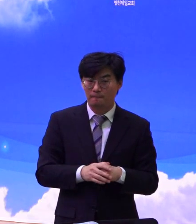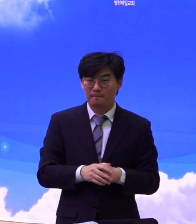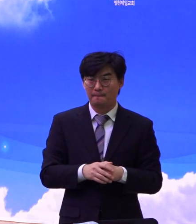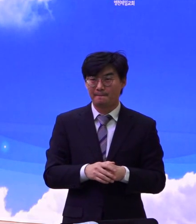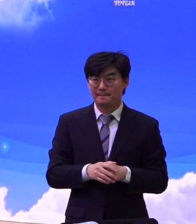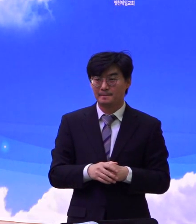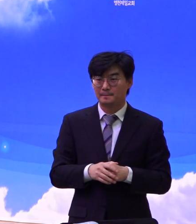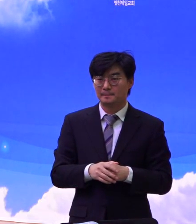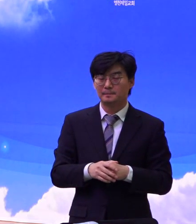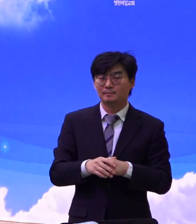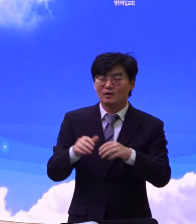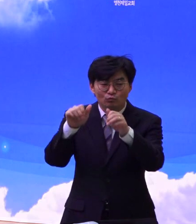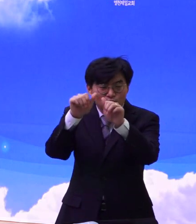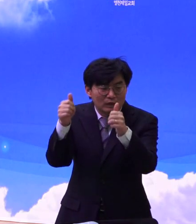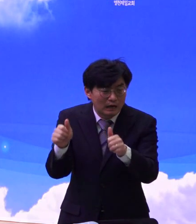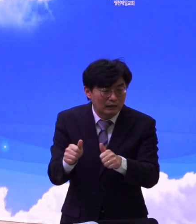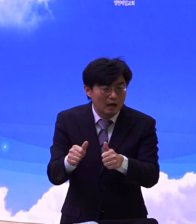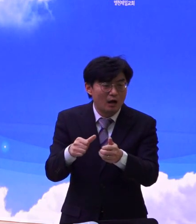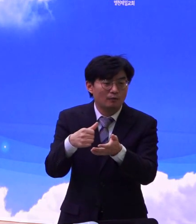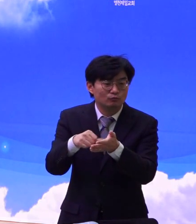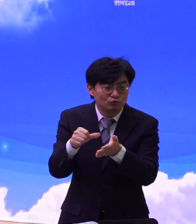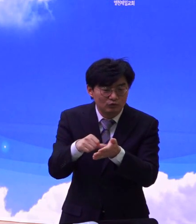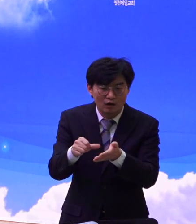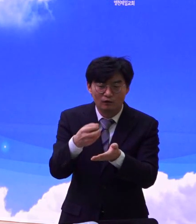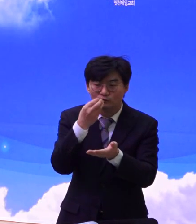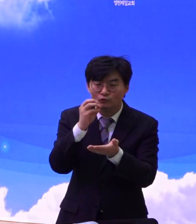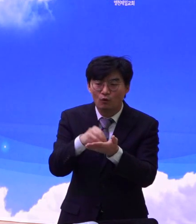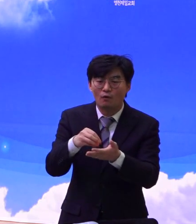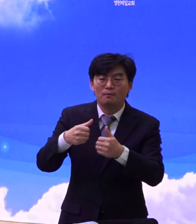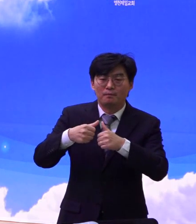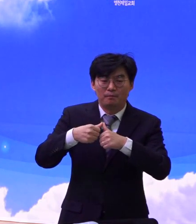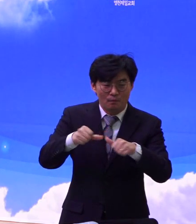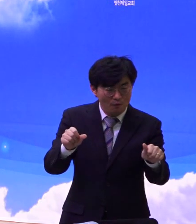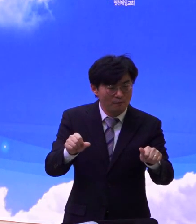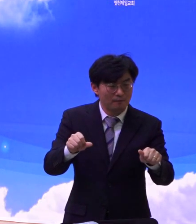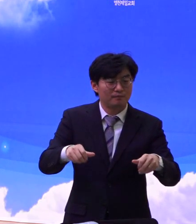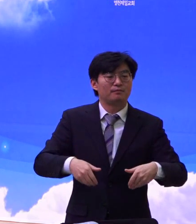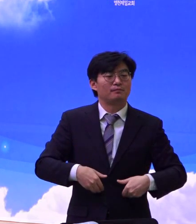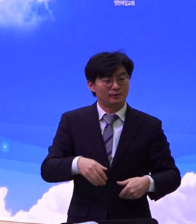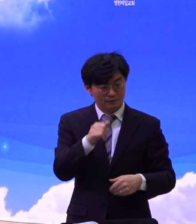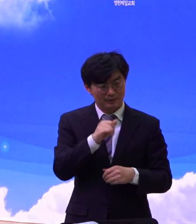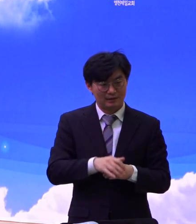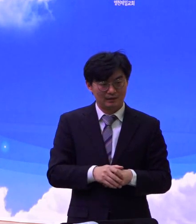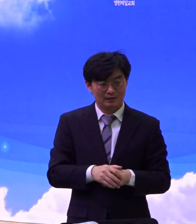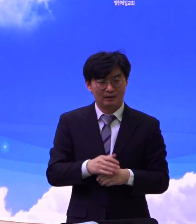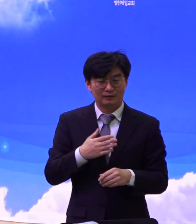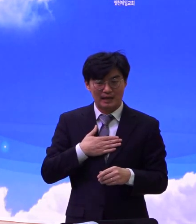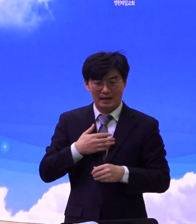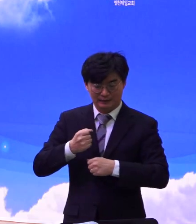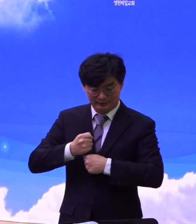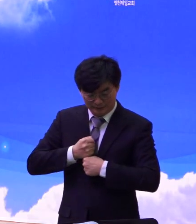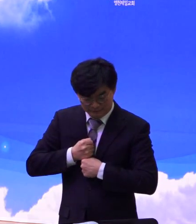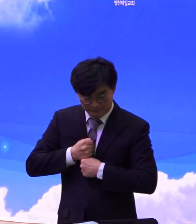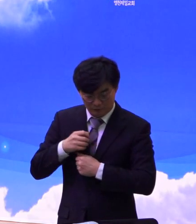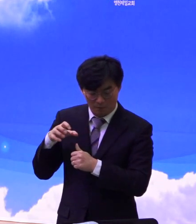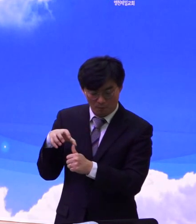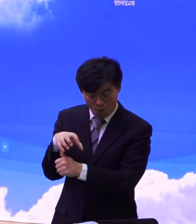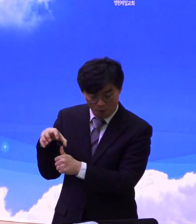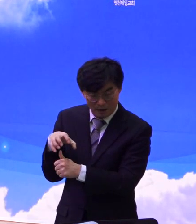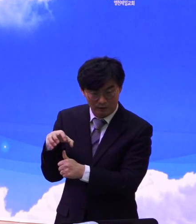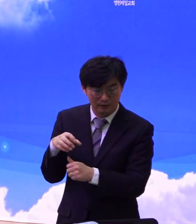것이 있습니다. 그것을 구분해낼 수 있는 분별력이 우리에게 있어야 합니다. 근데 그 기준이